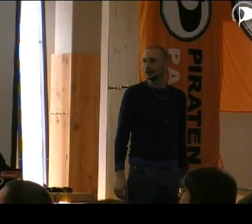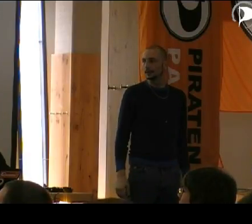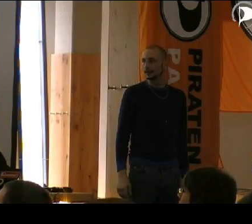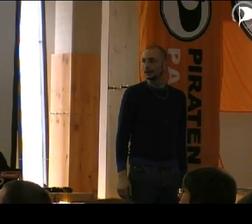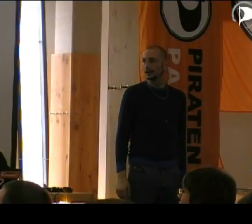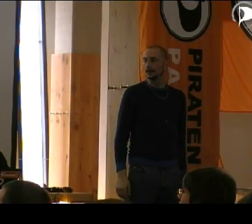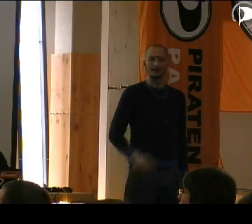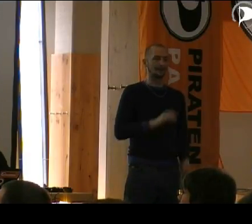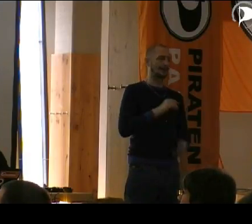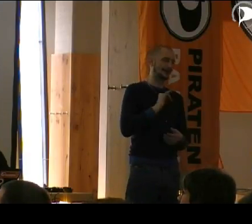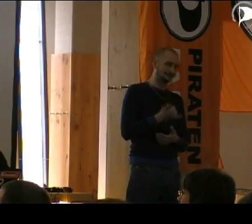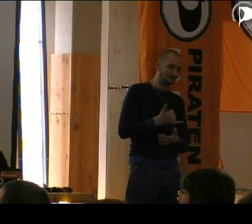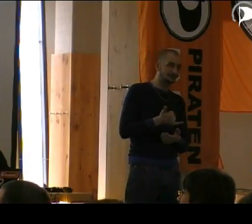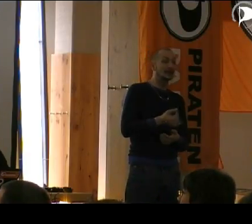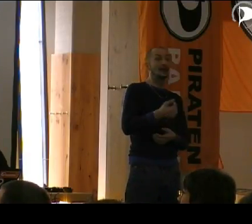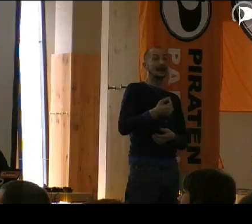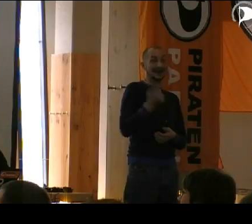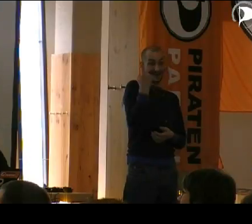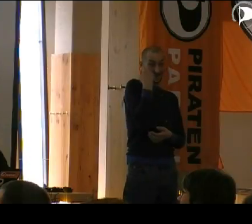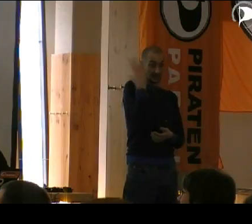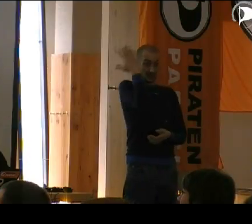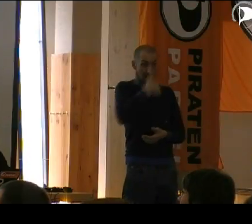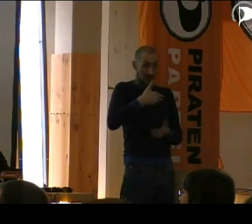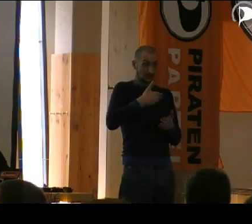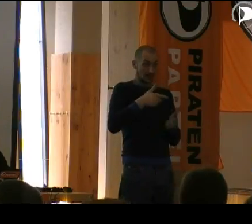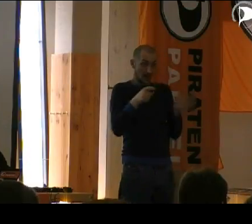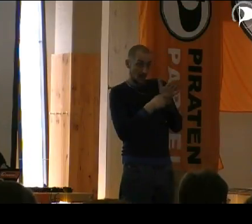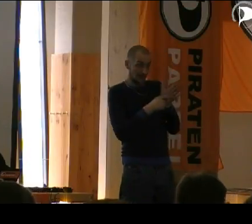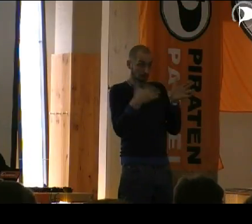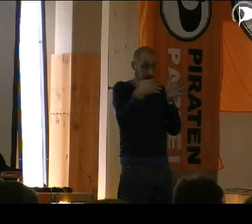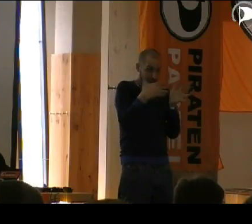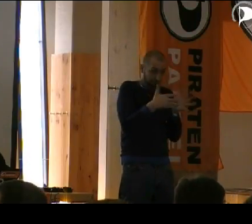ja wir haben gestern haben die kasse geprüft